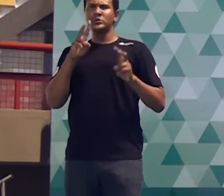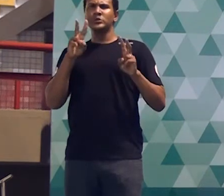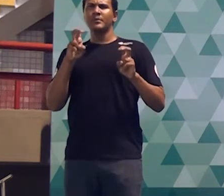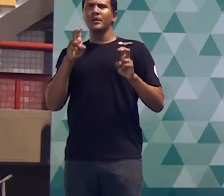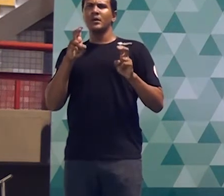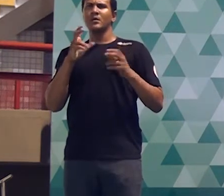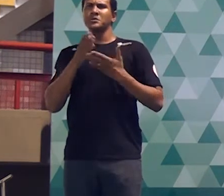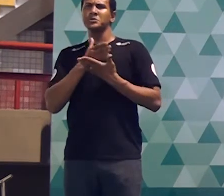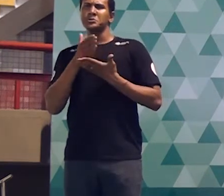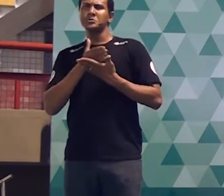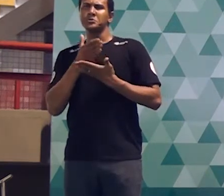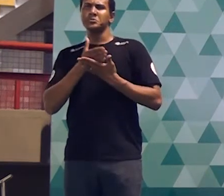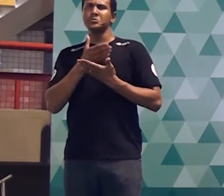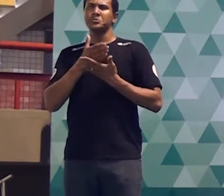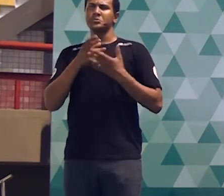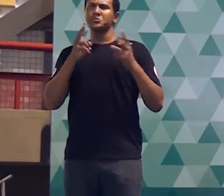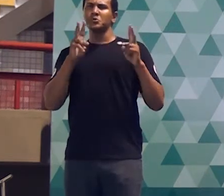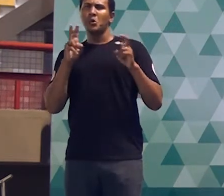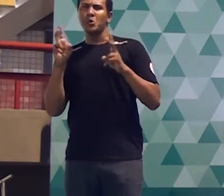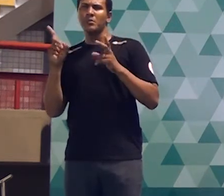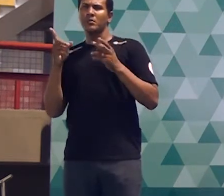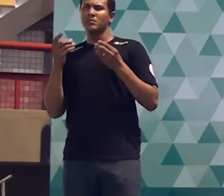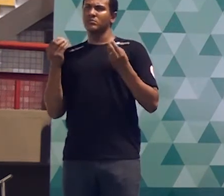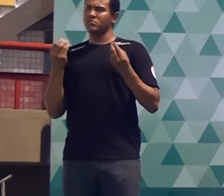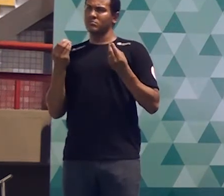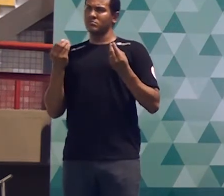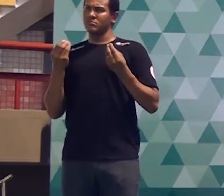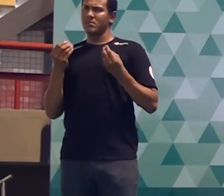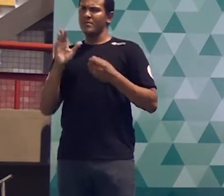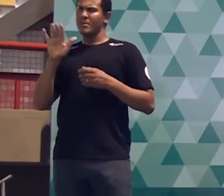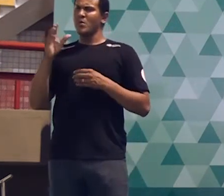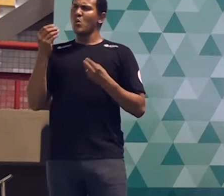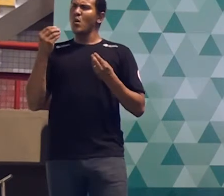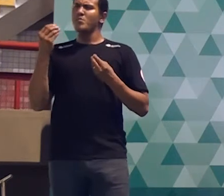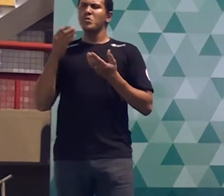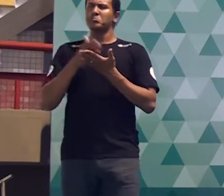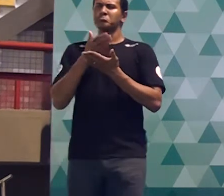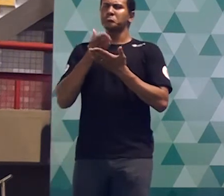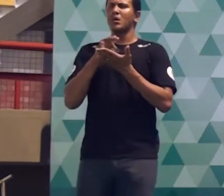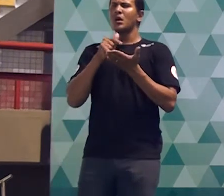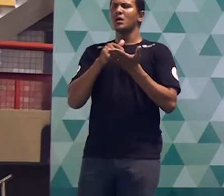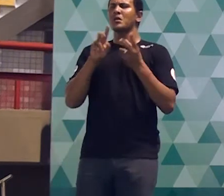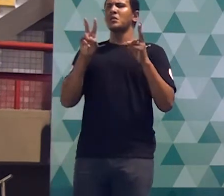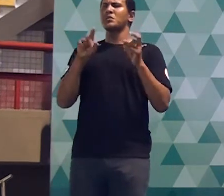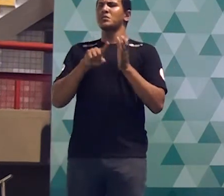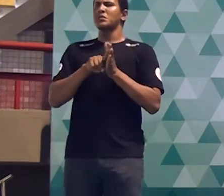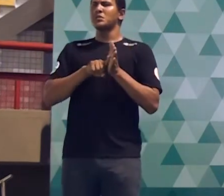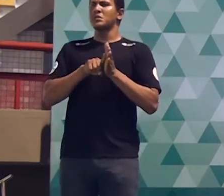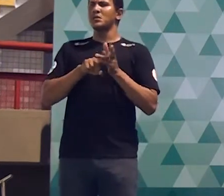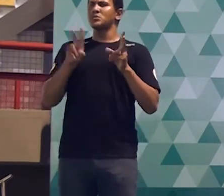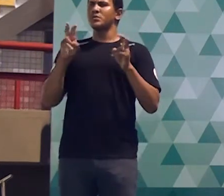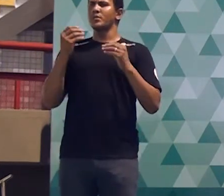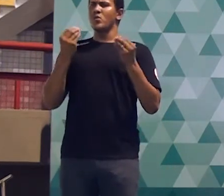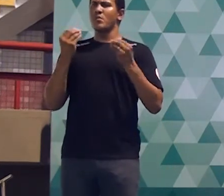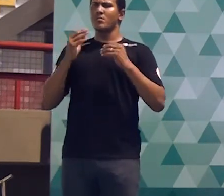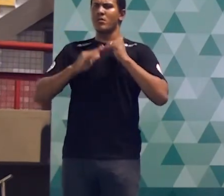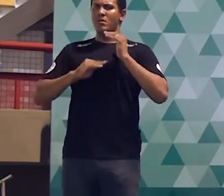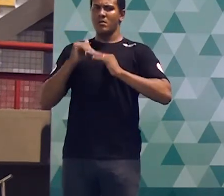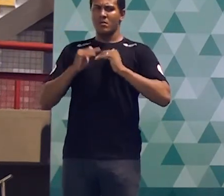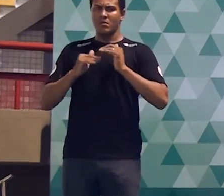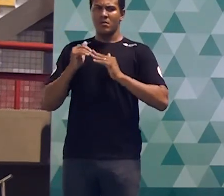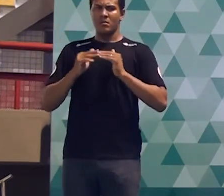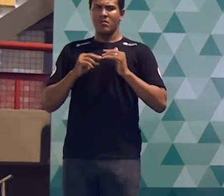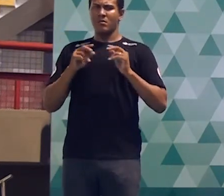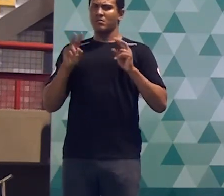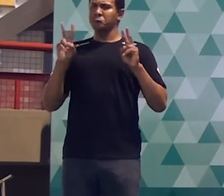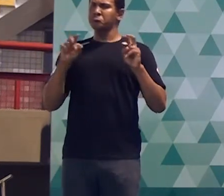perguntam assim: professor, por onde é que eu estudo isso? O que é que eu devo estudar dessa parte,